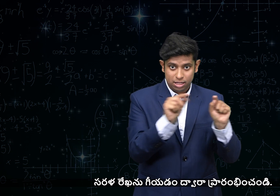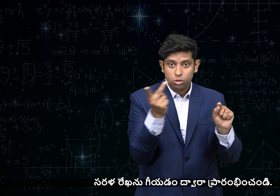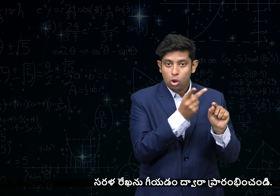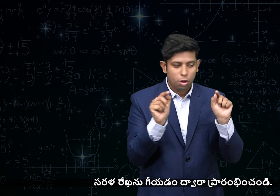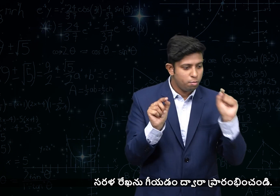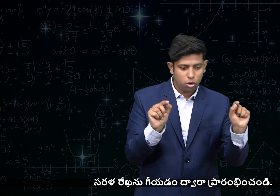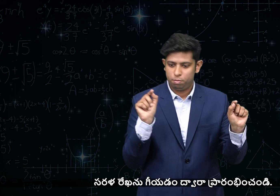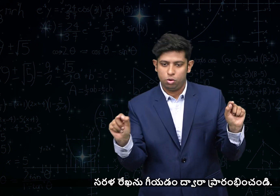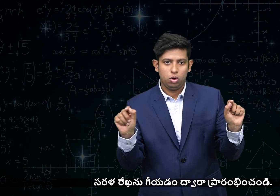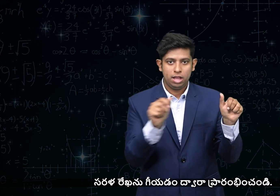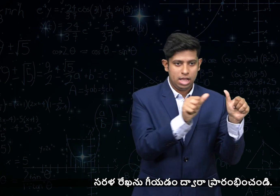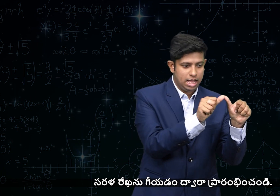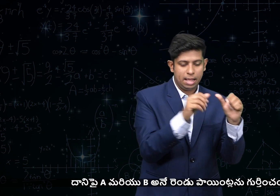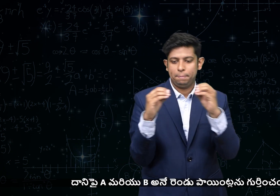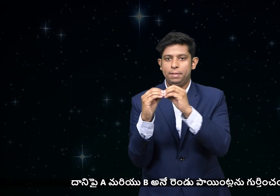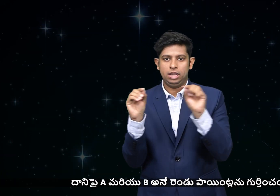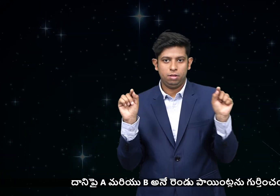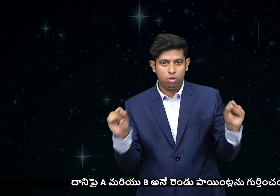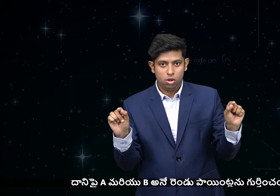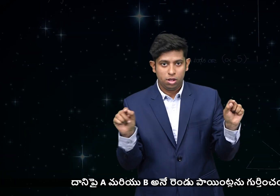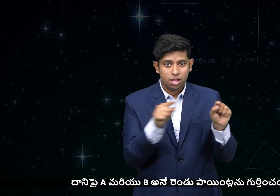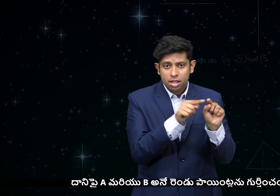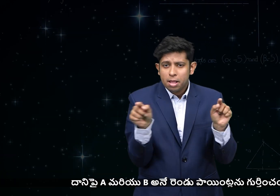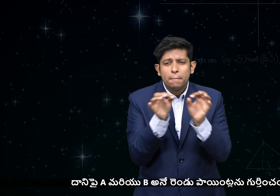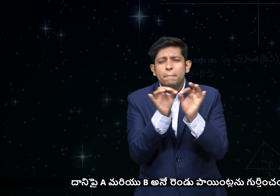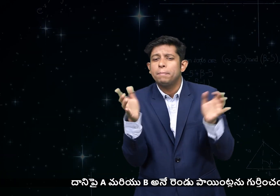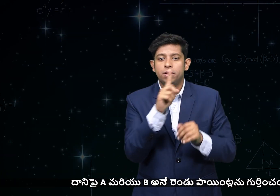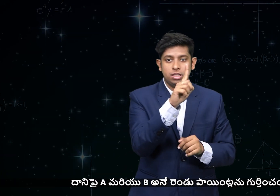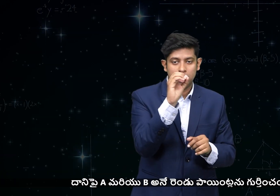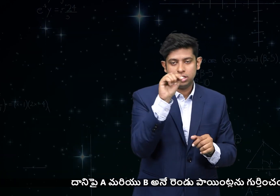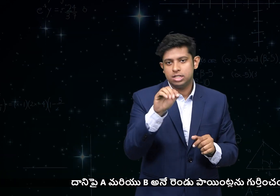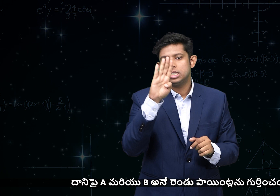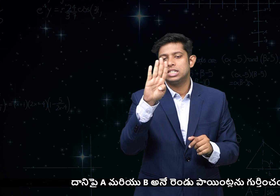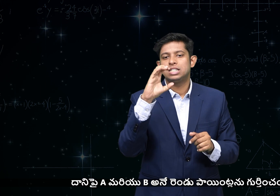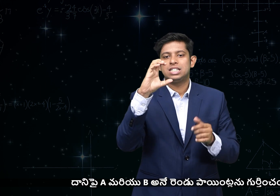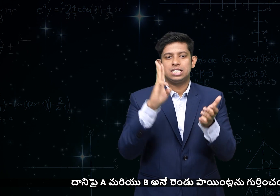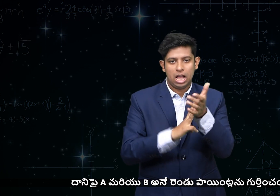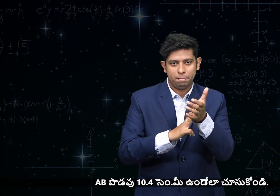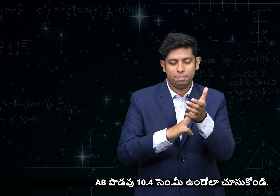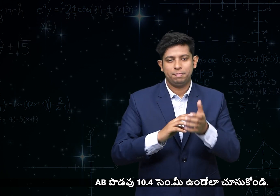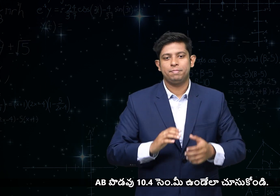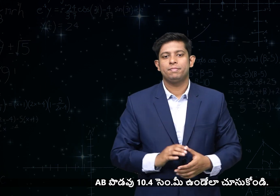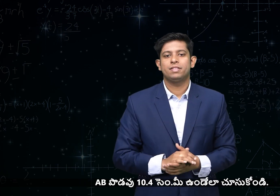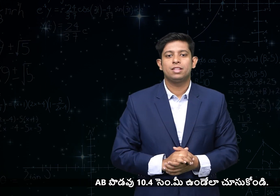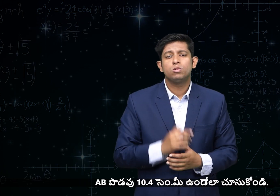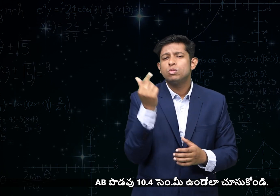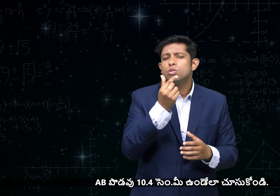ద్వారా ప్రారంభించండి. దానిపై ఏ మరియు బి అనే 2 పాయింట్లను గుర్తించండి. ఏబి పొడవు